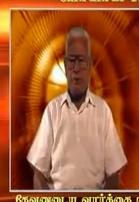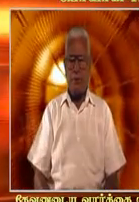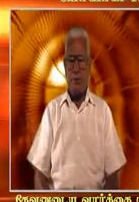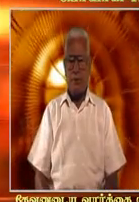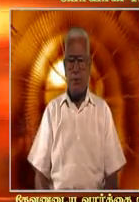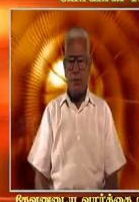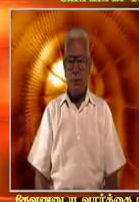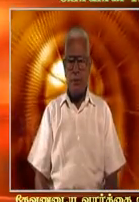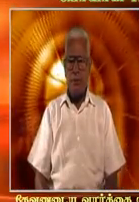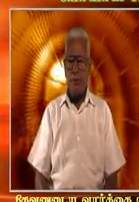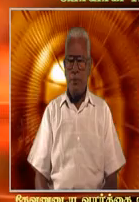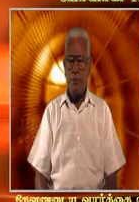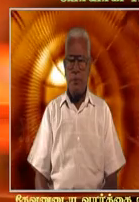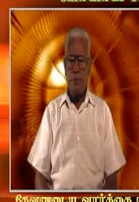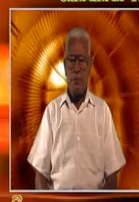செயிவான்